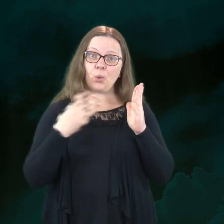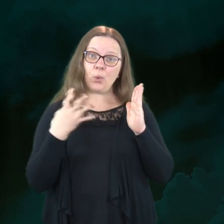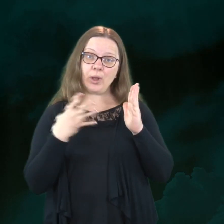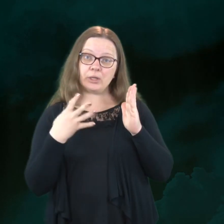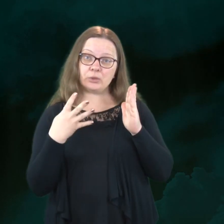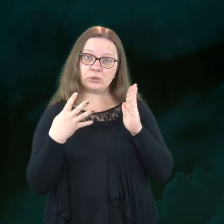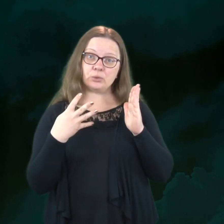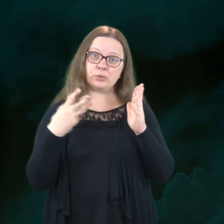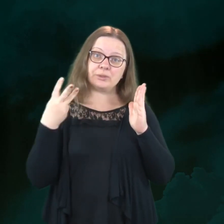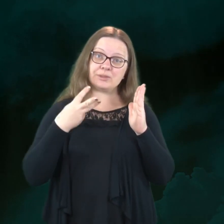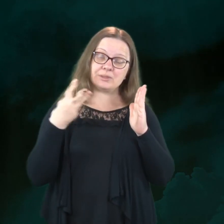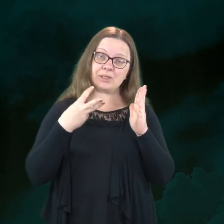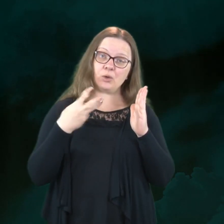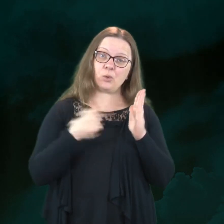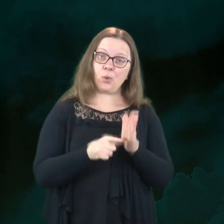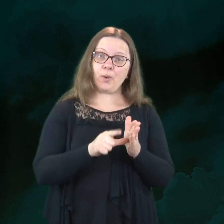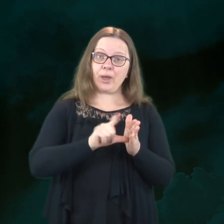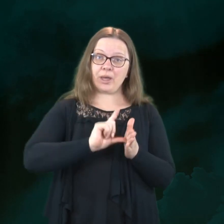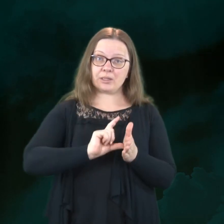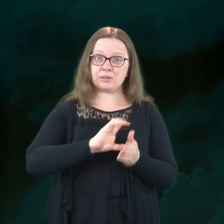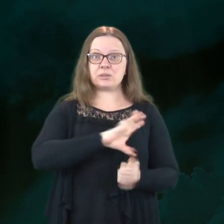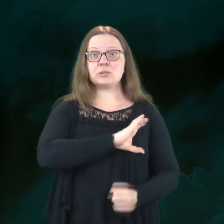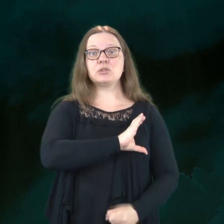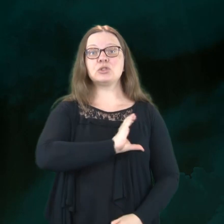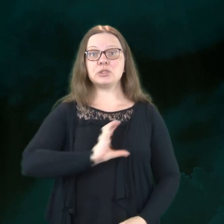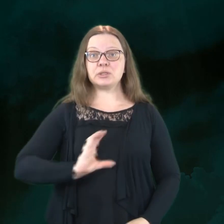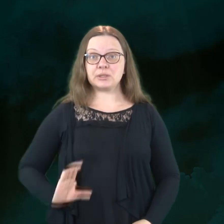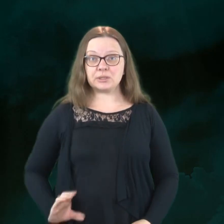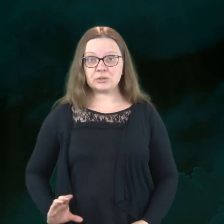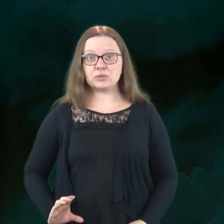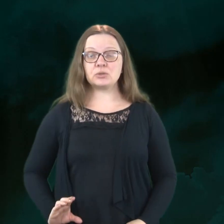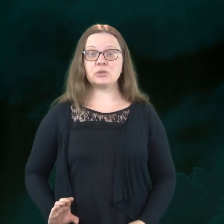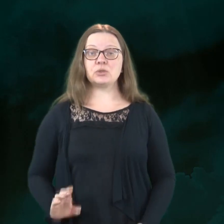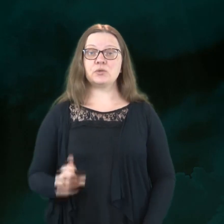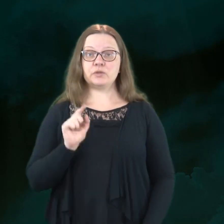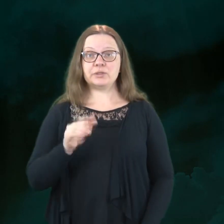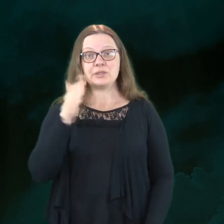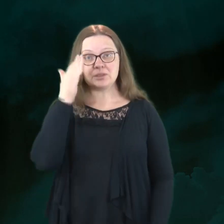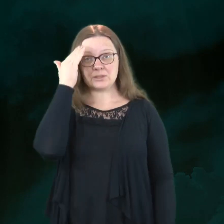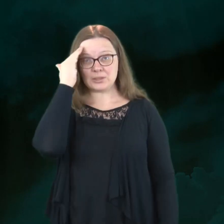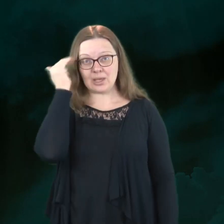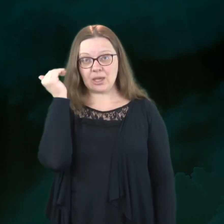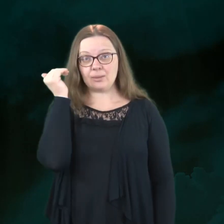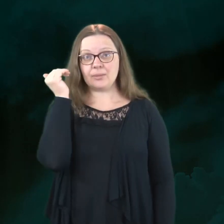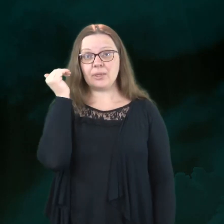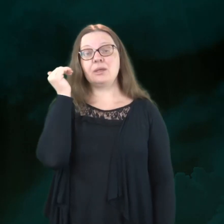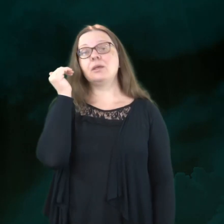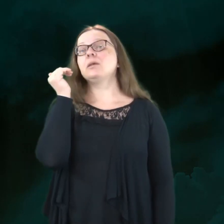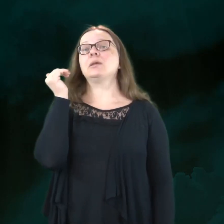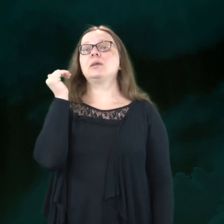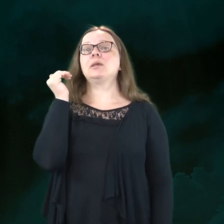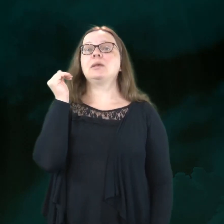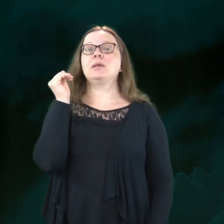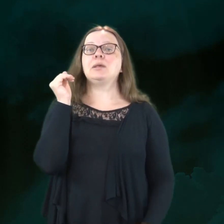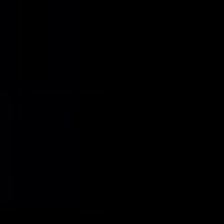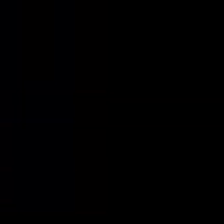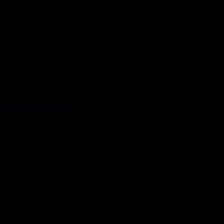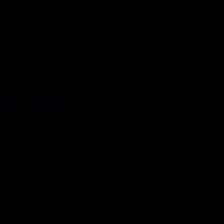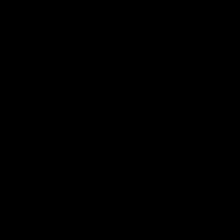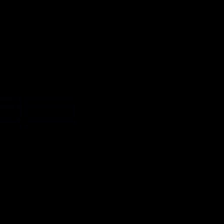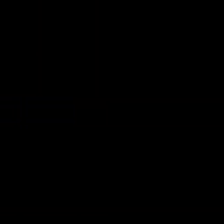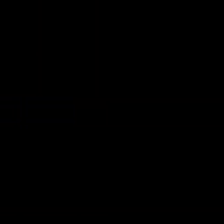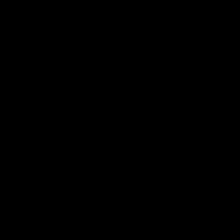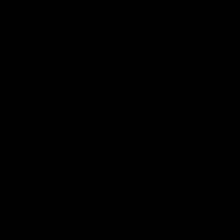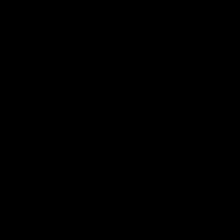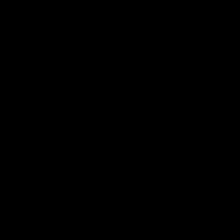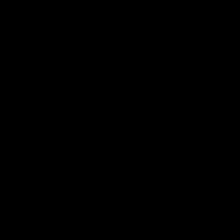de Cristo, vocês sabem que veio a dominação já da Macedônia. Então, o